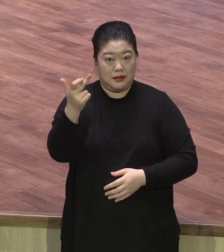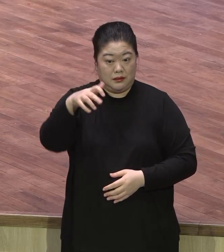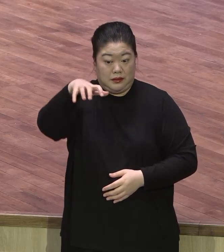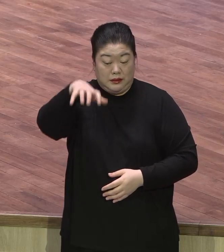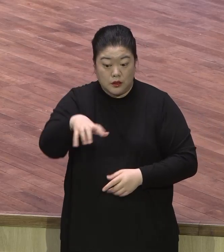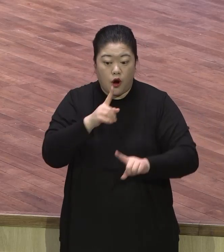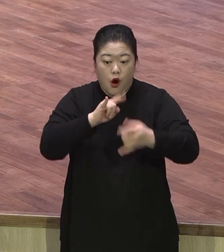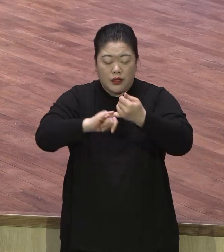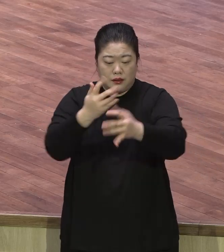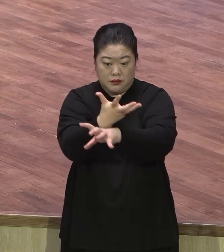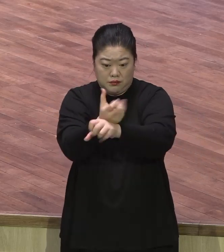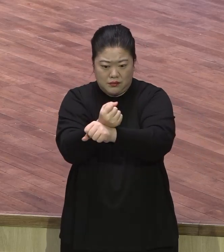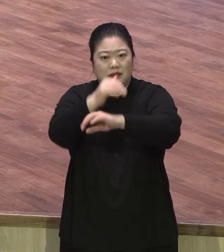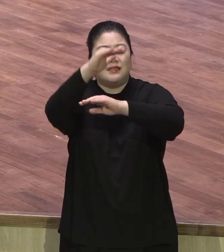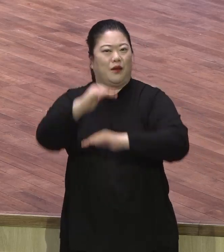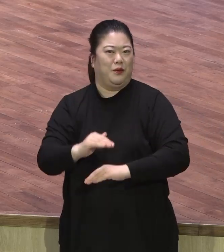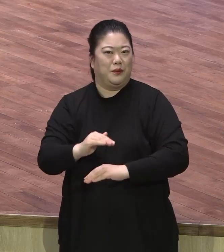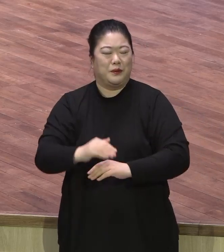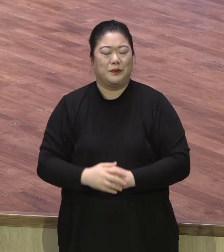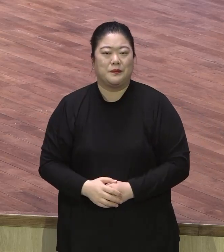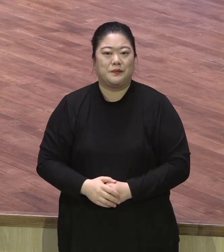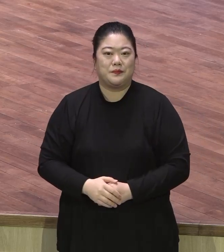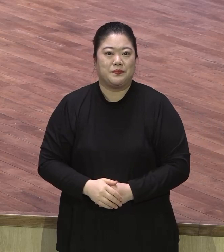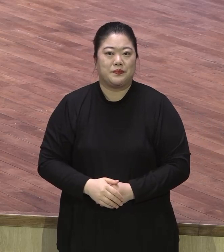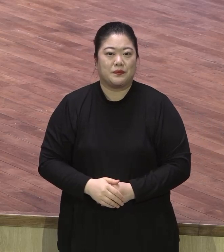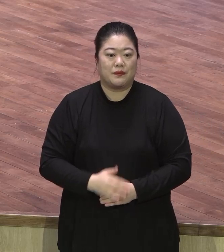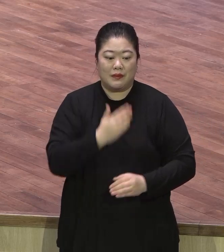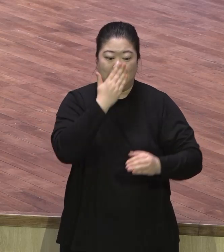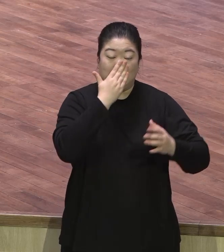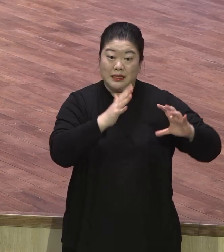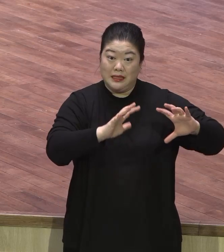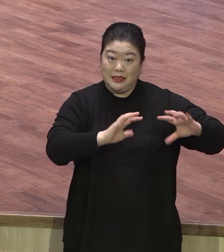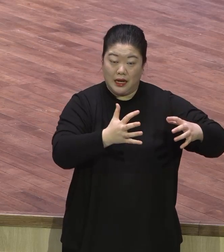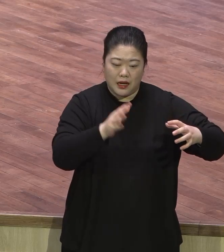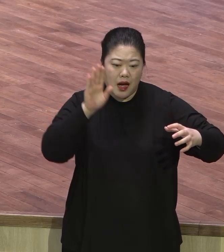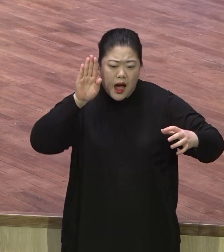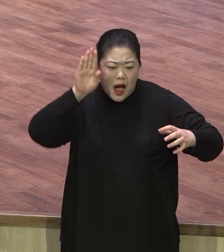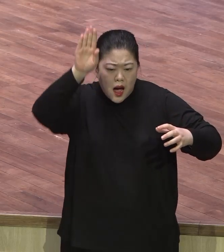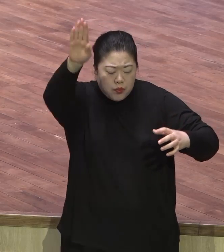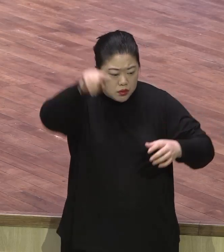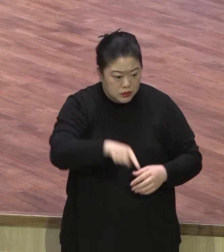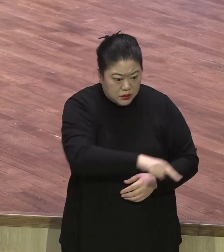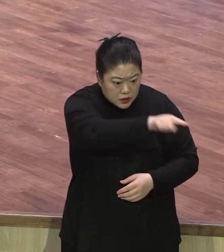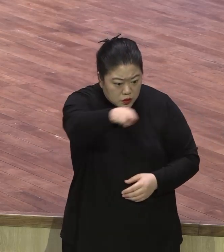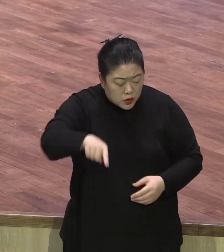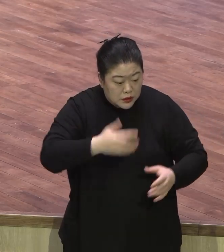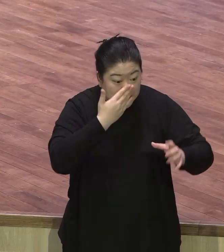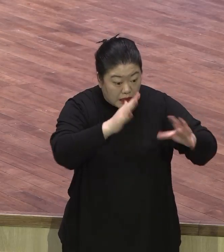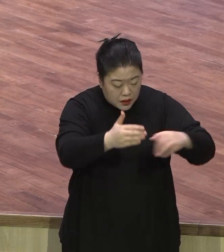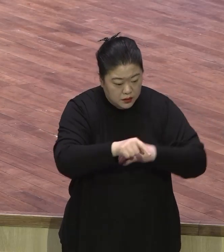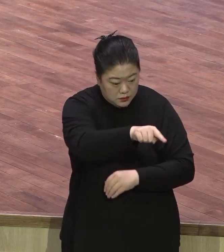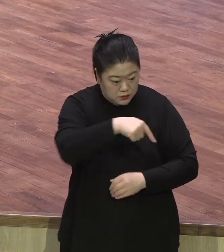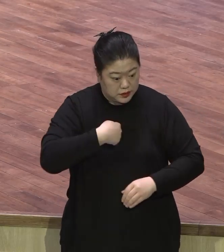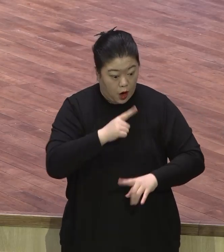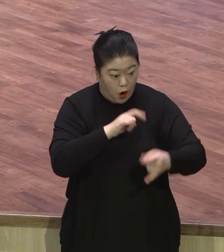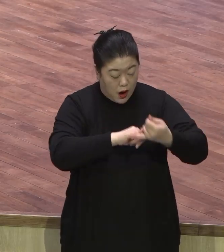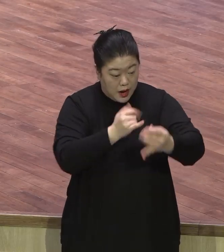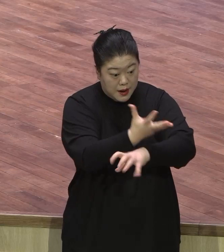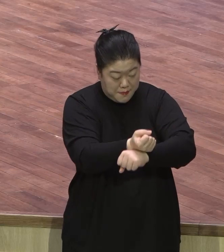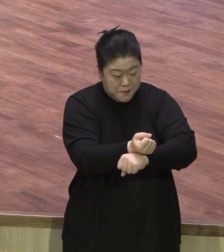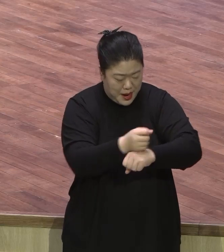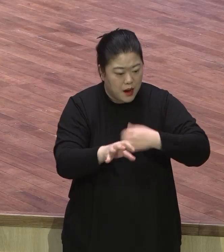부분이에요. 어떤 면에서 보면 이스라엘 백성이 받게 될 은혜의 축복의 내용이에요. 이